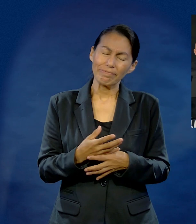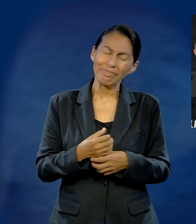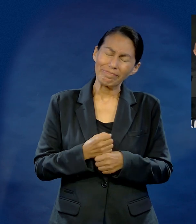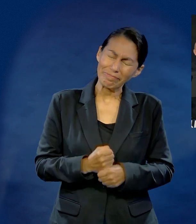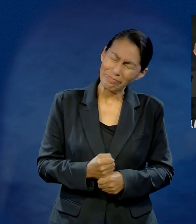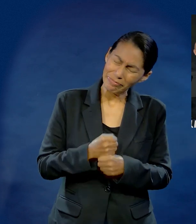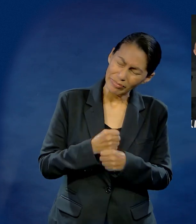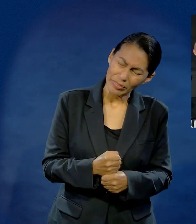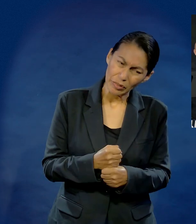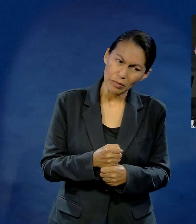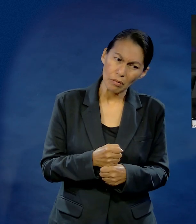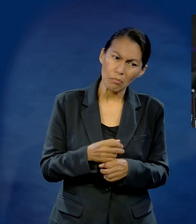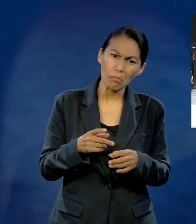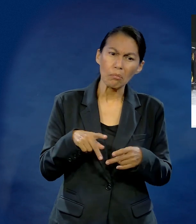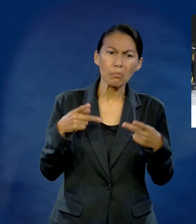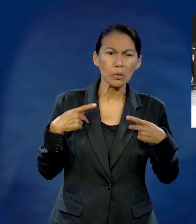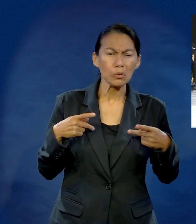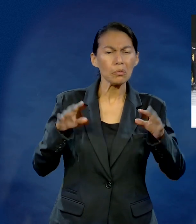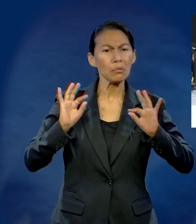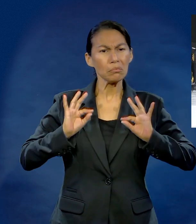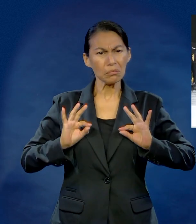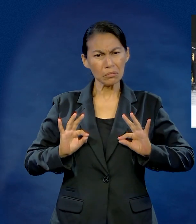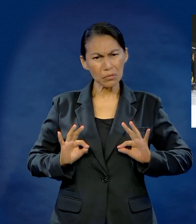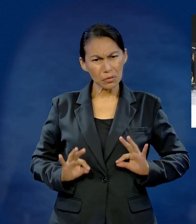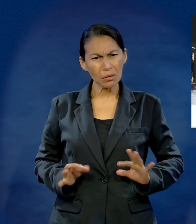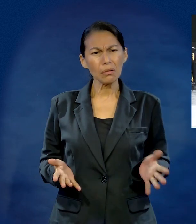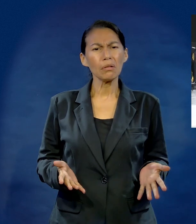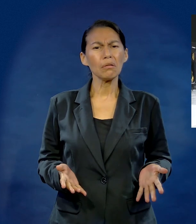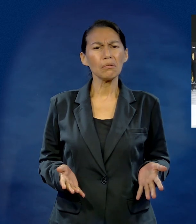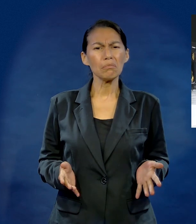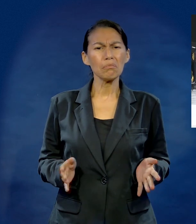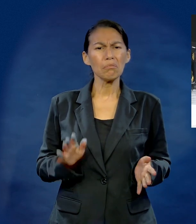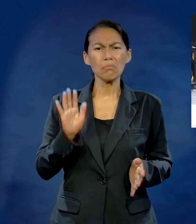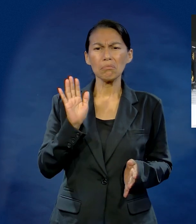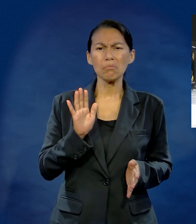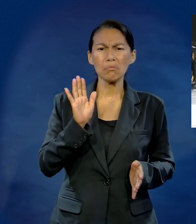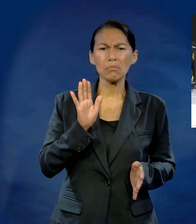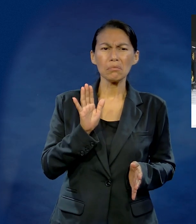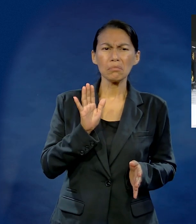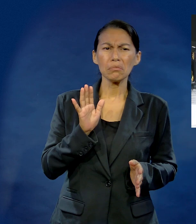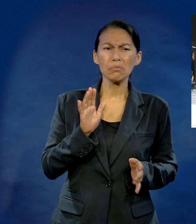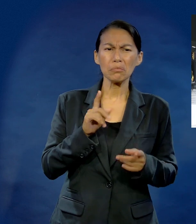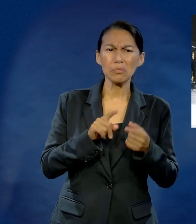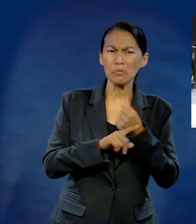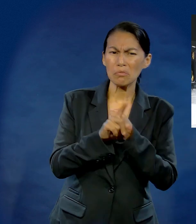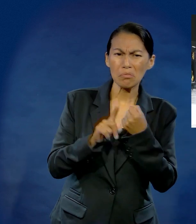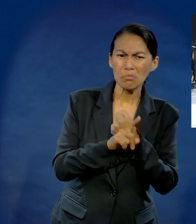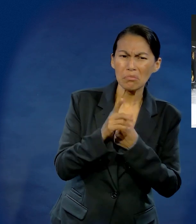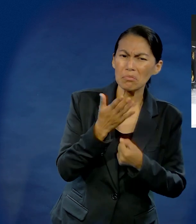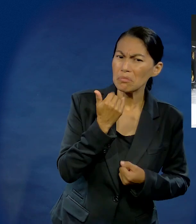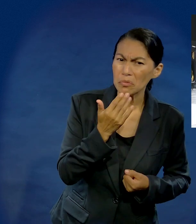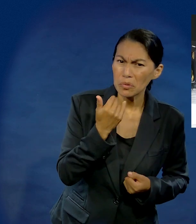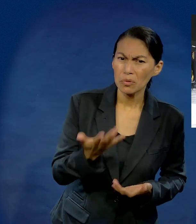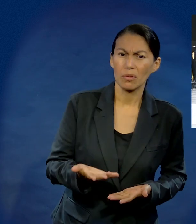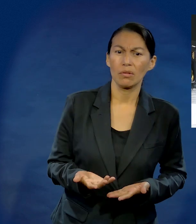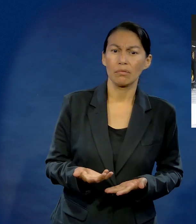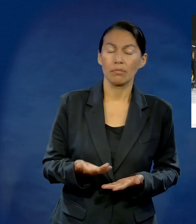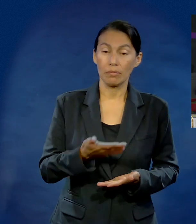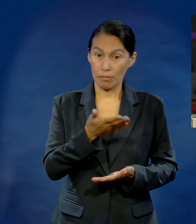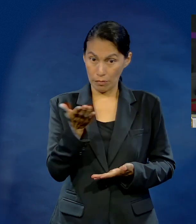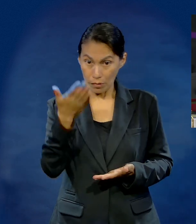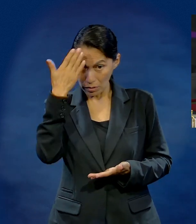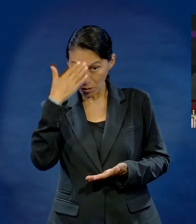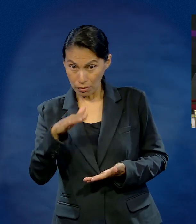vida, que después de pasar momentos tan tormentosos, parece que no pasa nada y que no tienen problemas. ¿Usted conoce gente